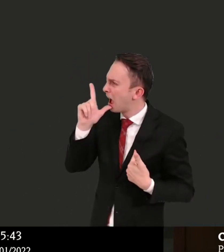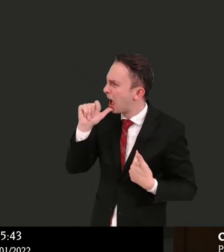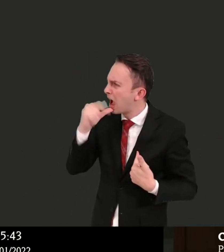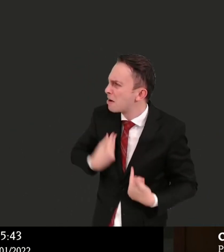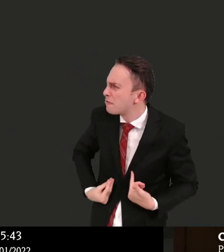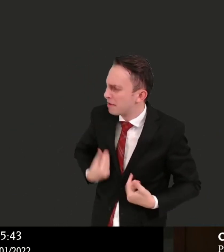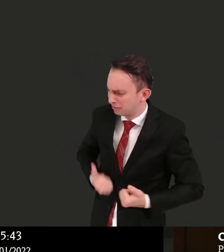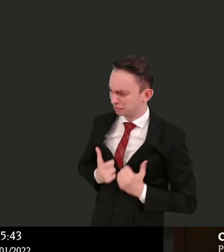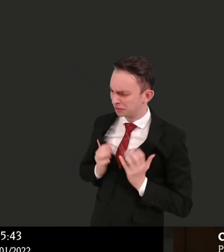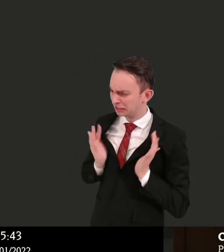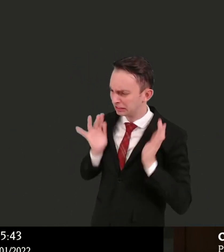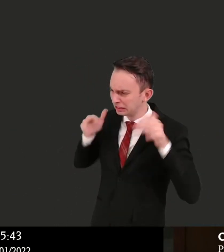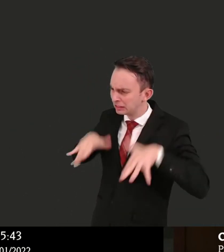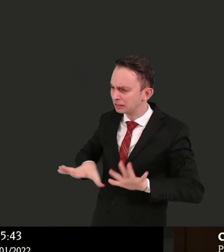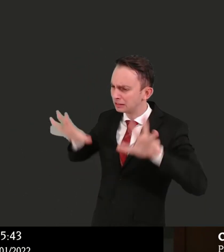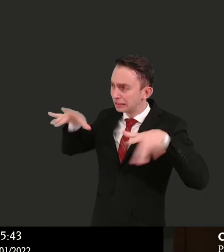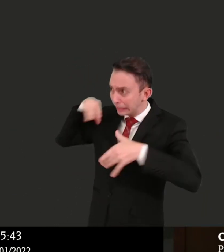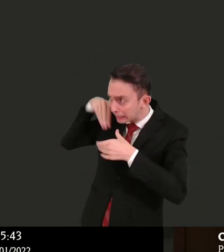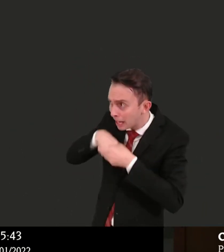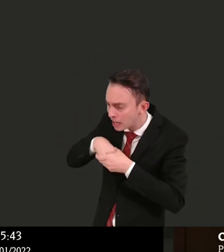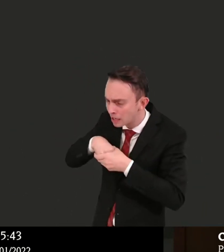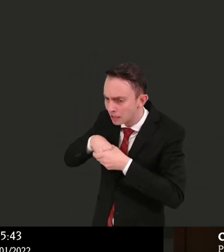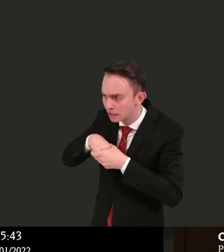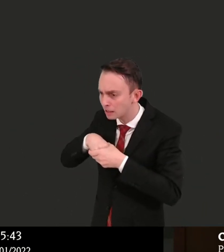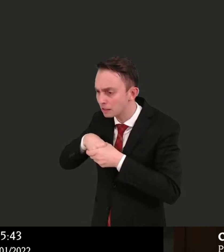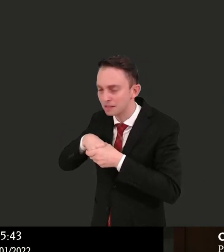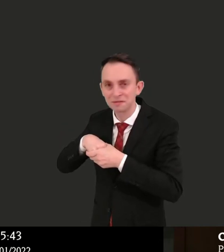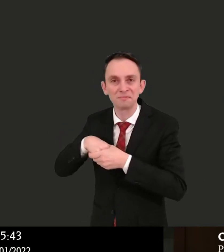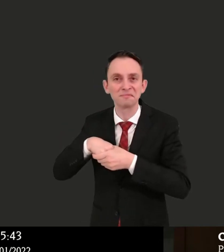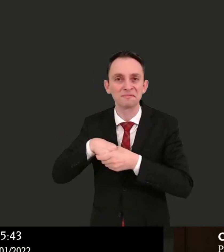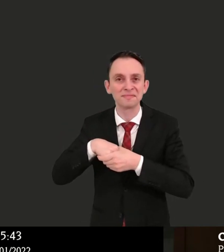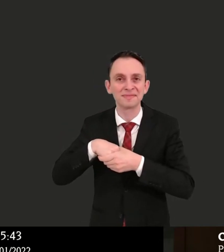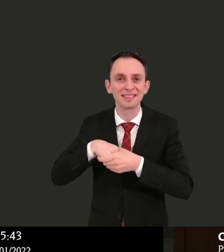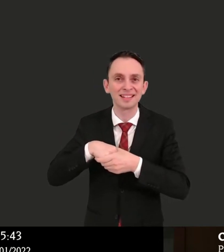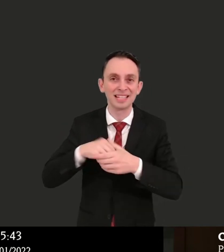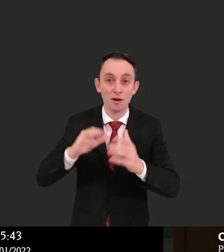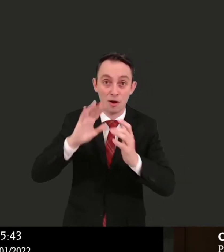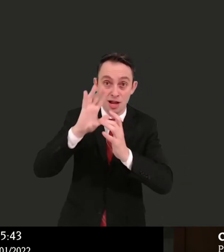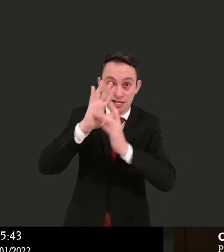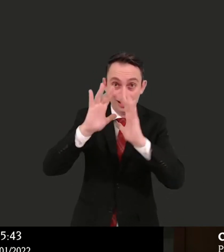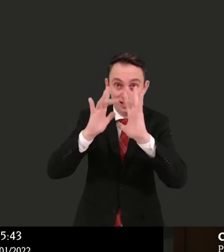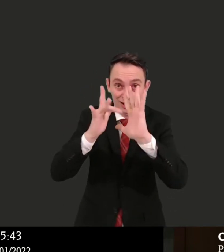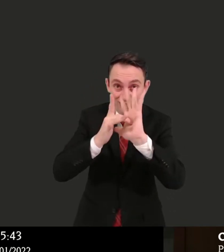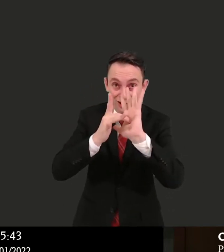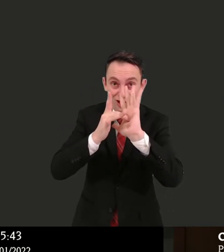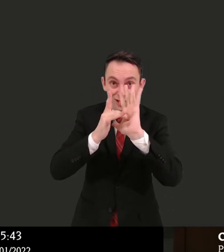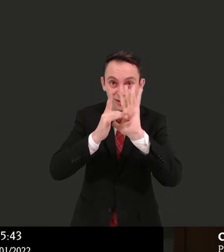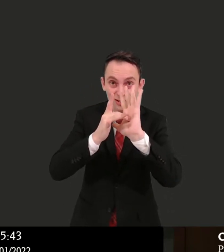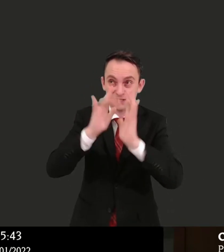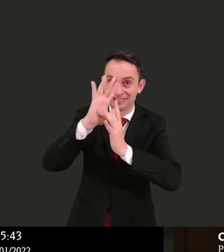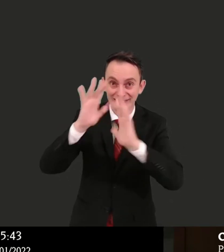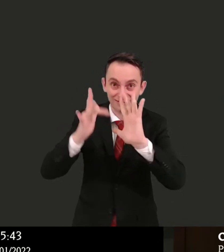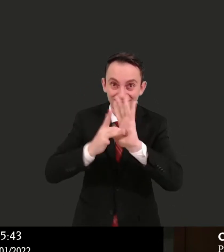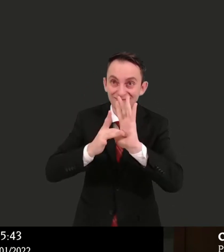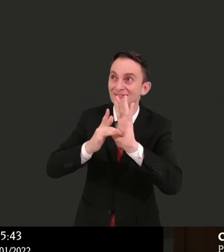Compreendi isso, irmãos? Alimentar de Jesus é alimentar da palavra dele. é beber dessa água, e